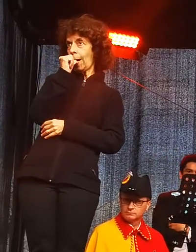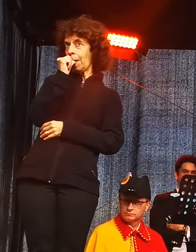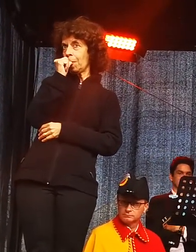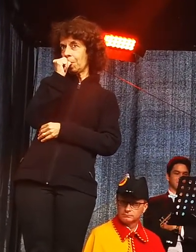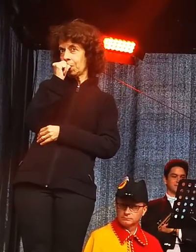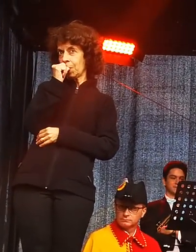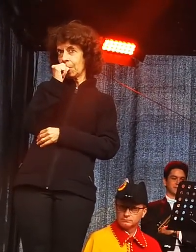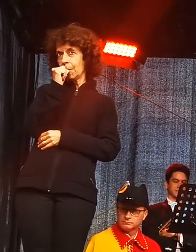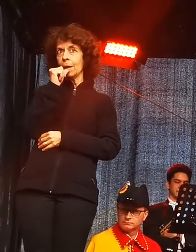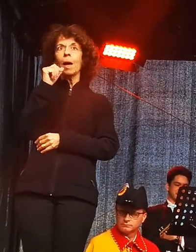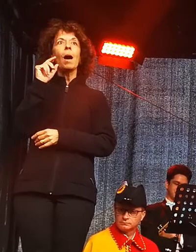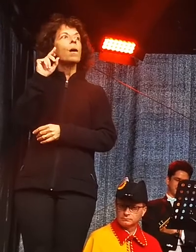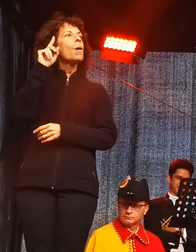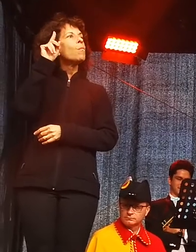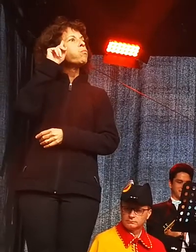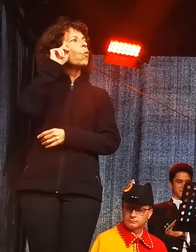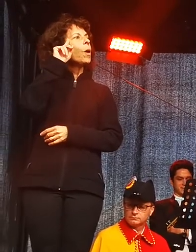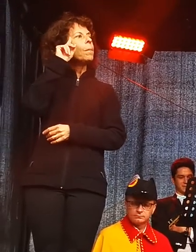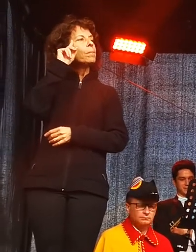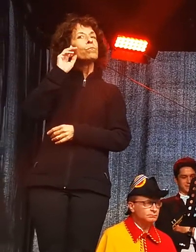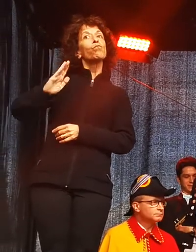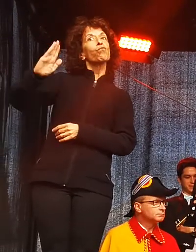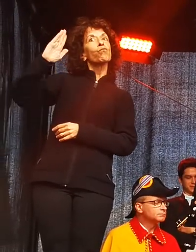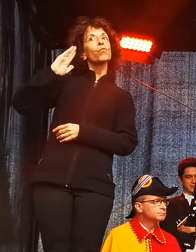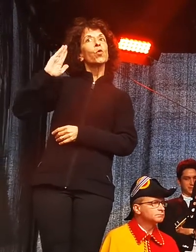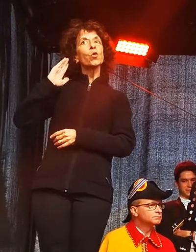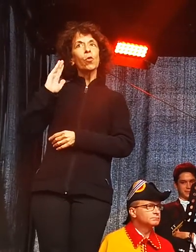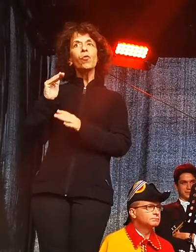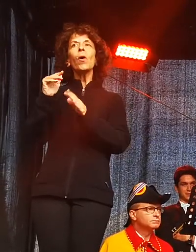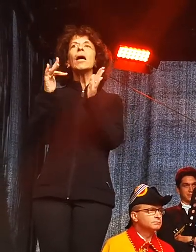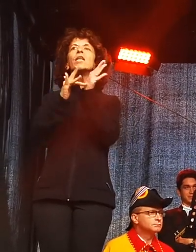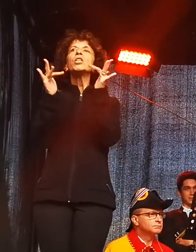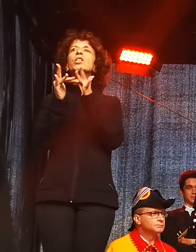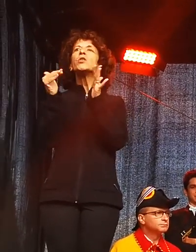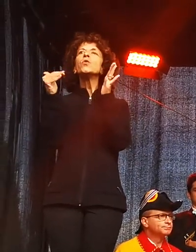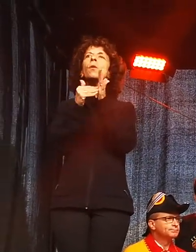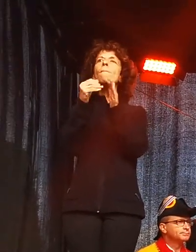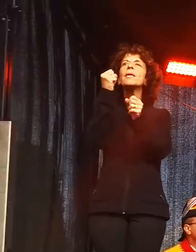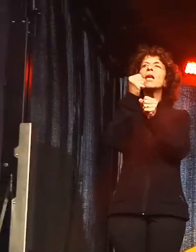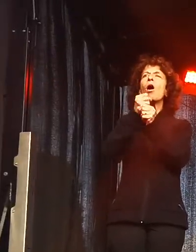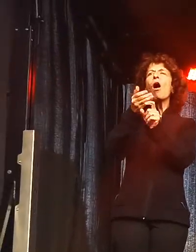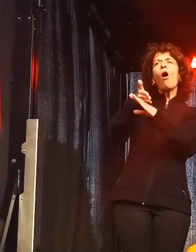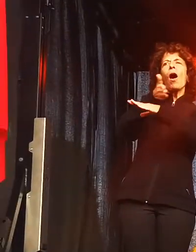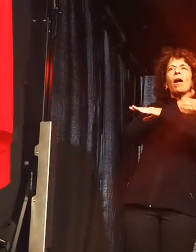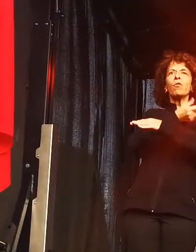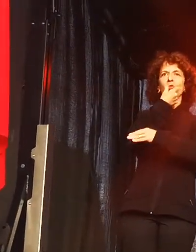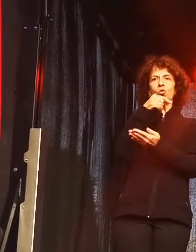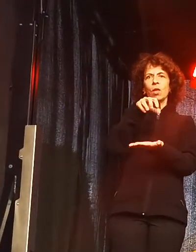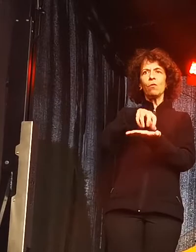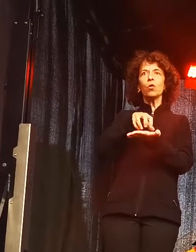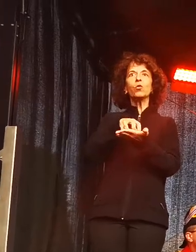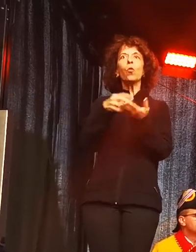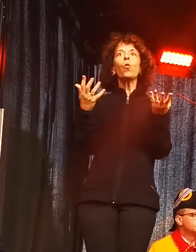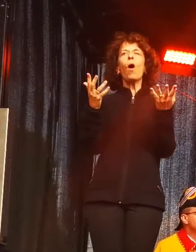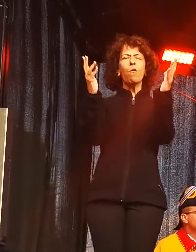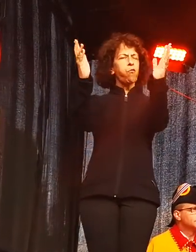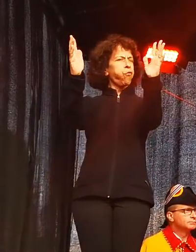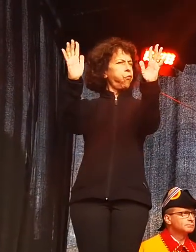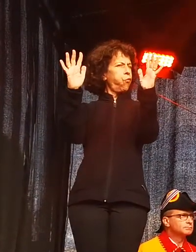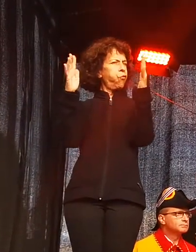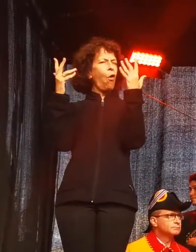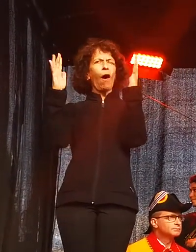mais essentiellement il faut savoir qu'à l'époque, 1000 ans avant Jésus-Christ, l'ensemble du canton de Genève, c'est une forêt. C'est